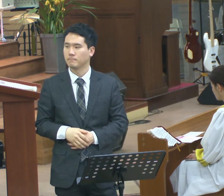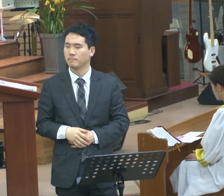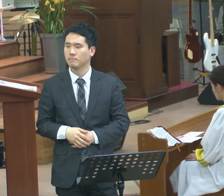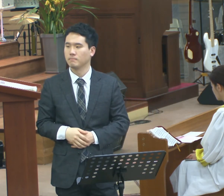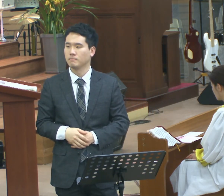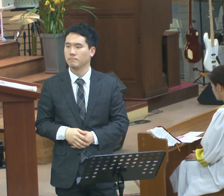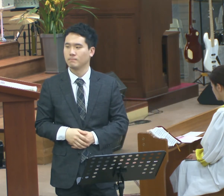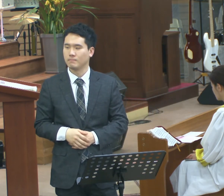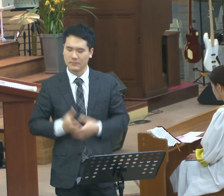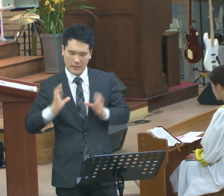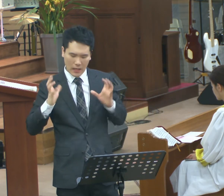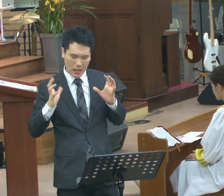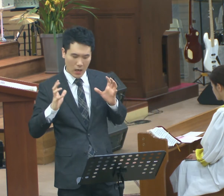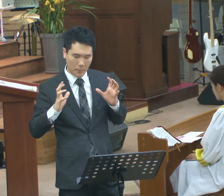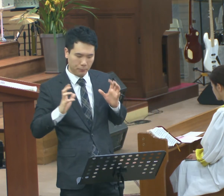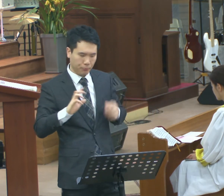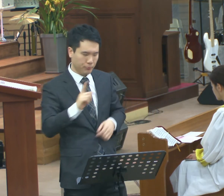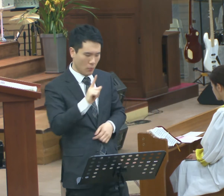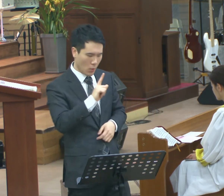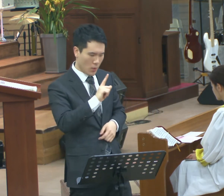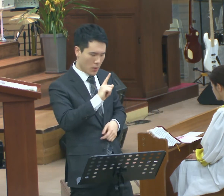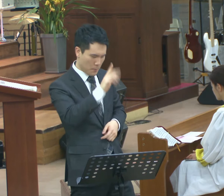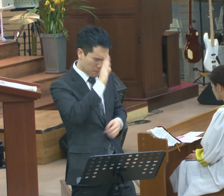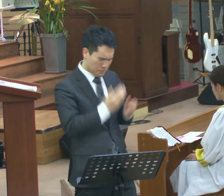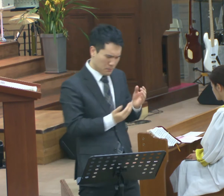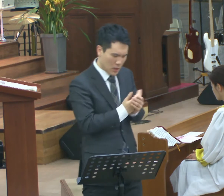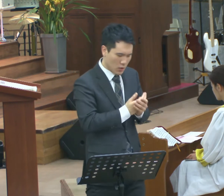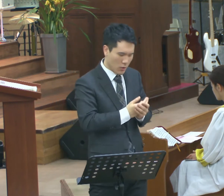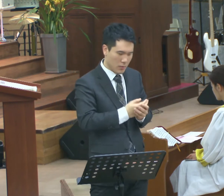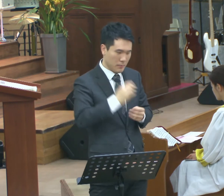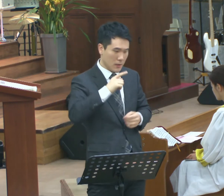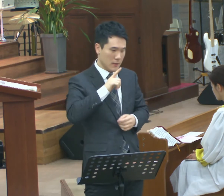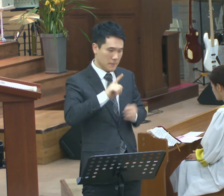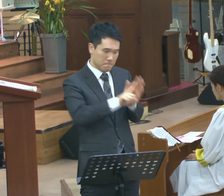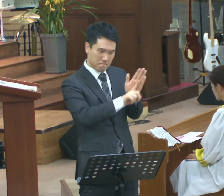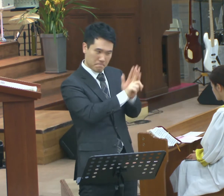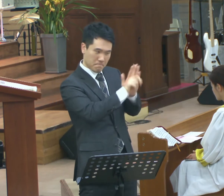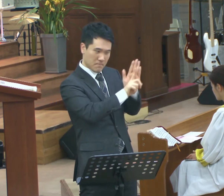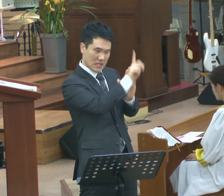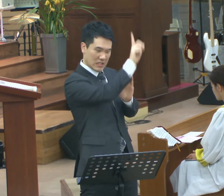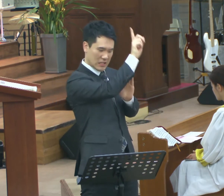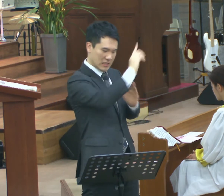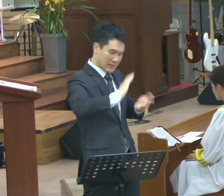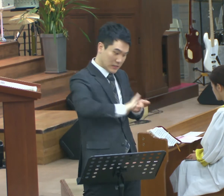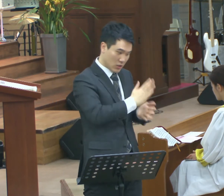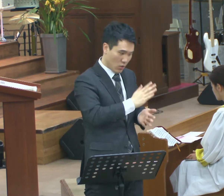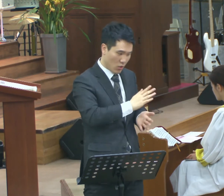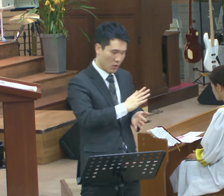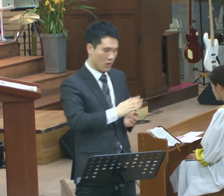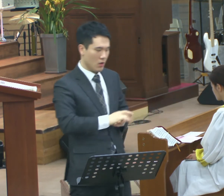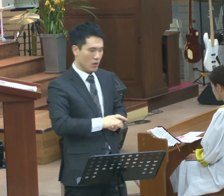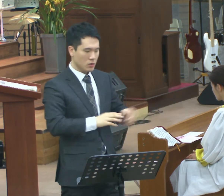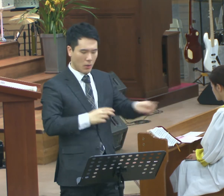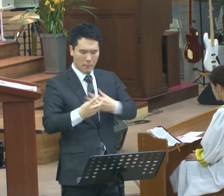아이가 막 열이 나요. 그러면 병원에 가기 전에 아이에게 이마에 손을 얹고